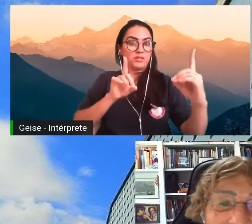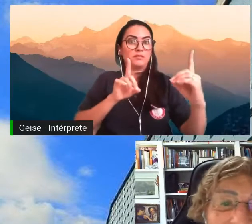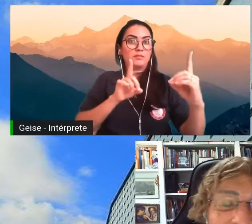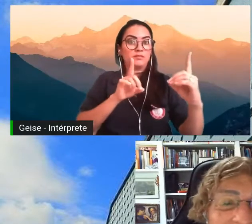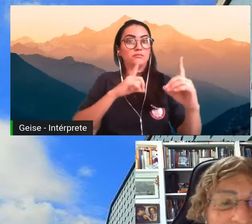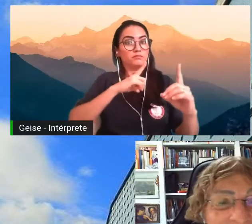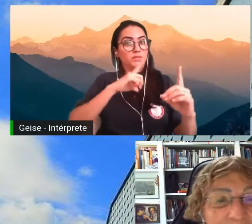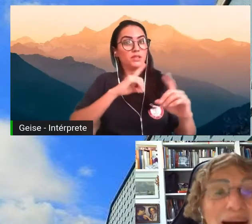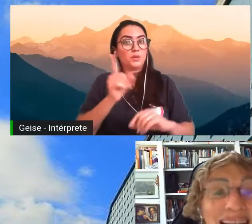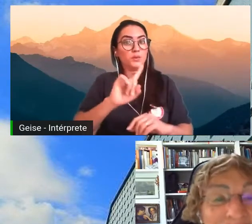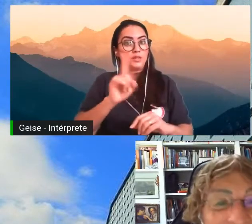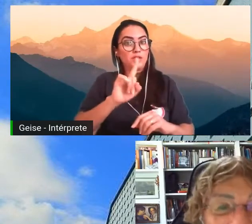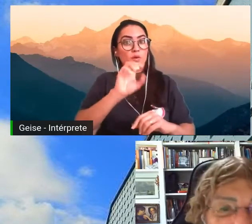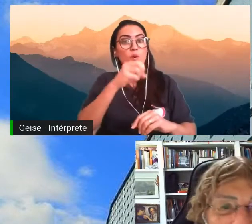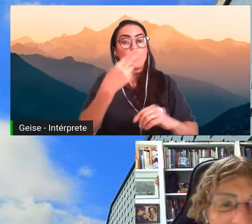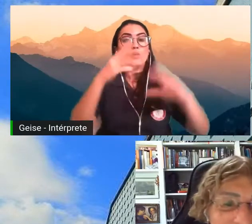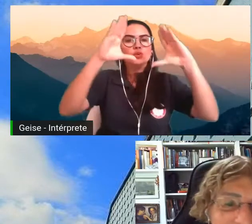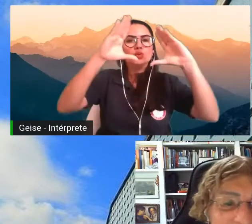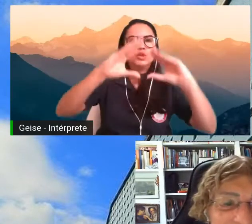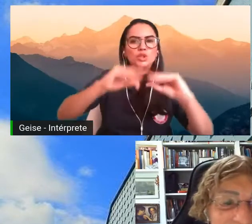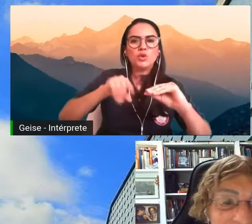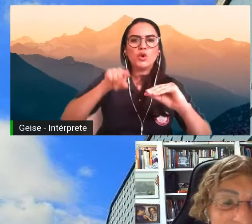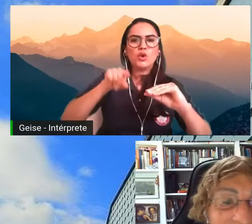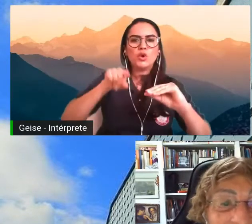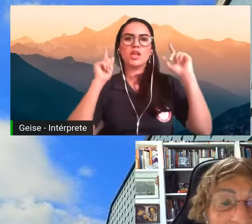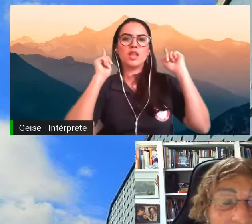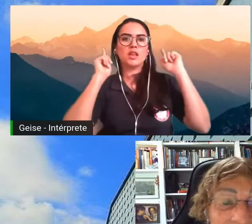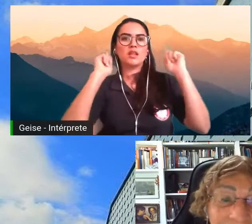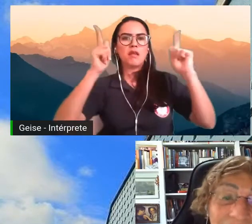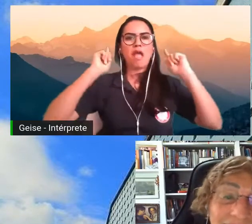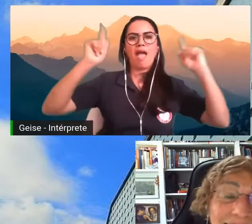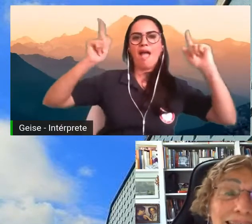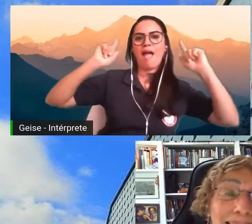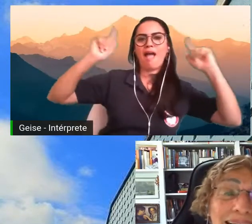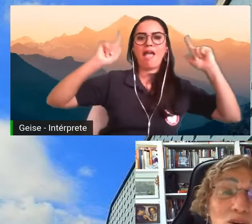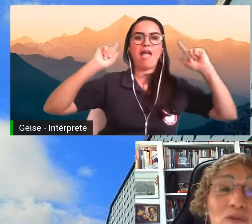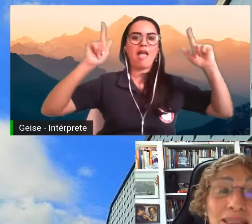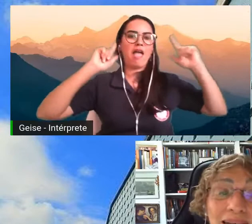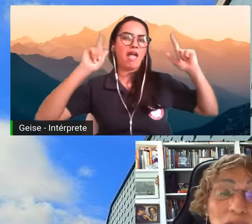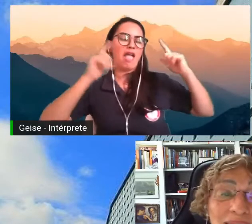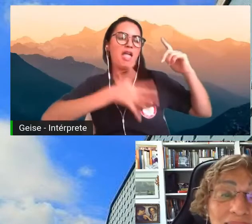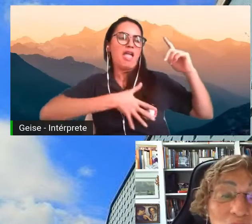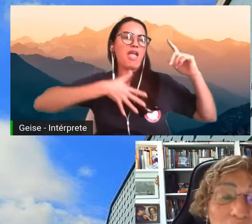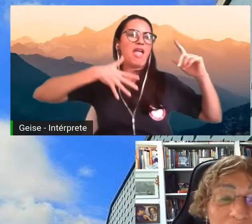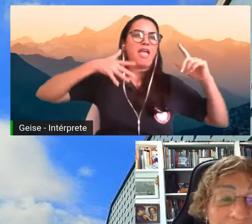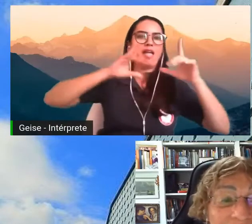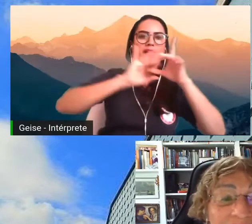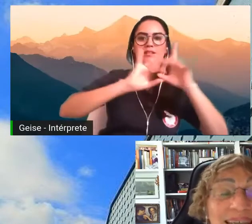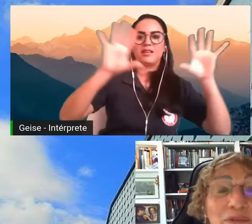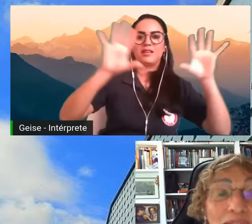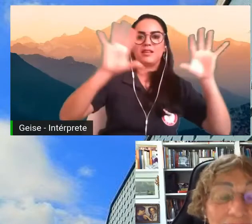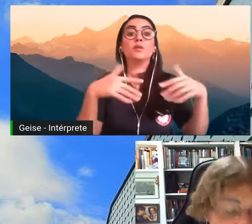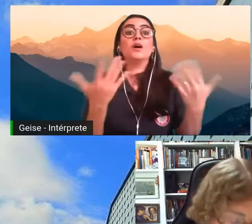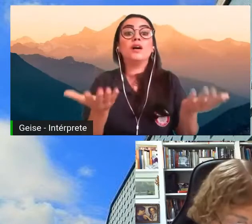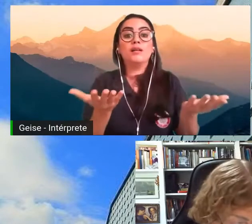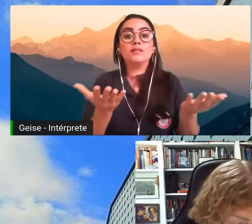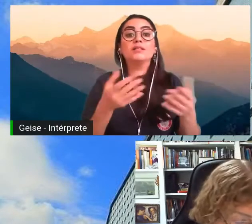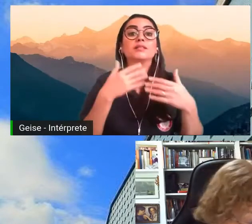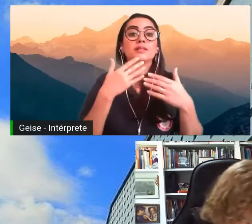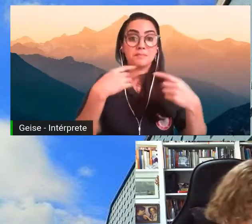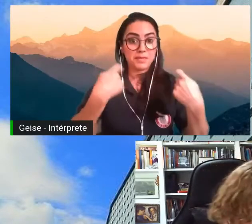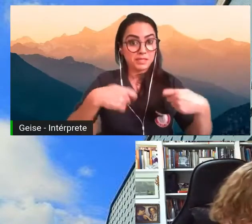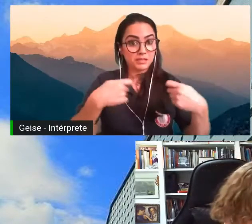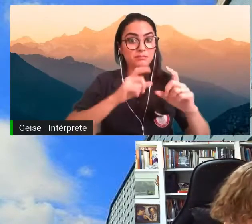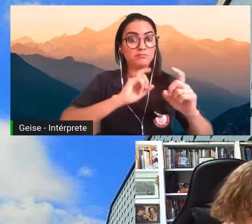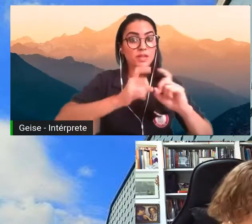noitadas, nas baladas, como os jovens dizem, né? Quer dizer, é necessário conversar sobre essas coisas que fazem sentido